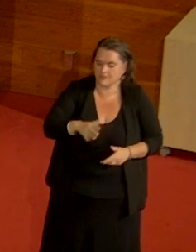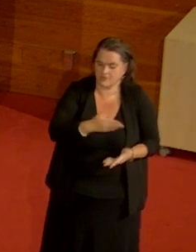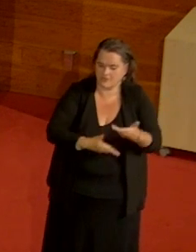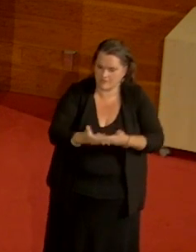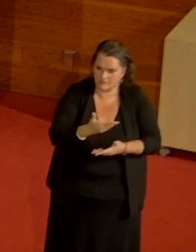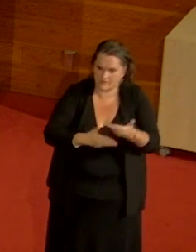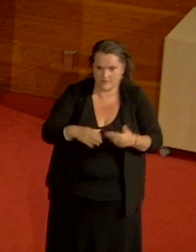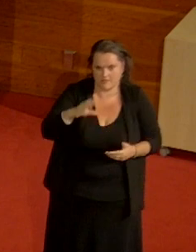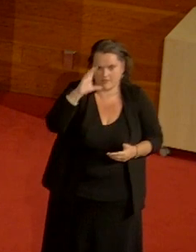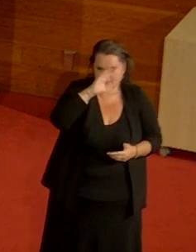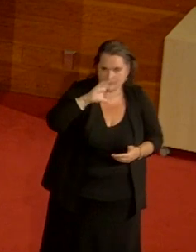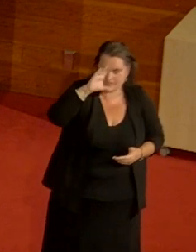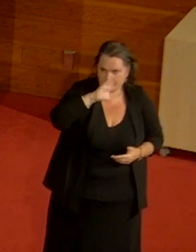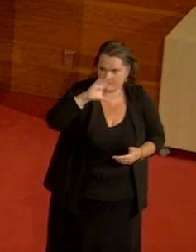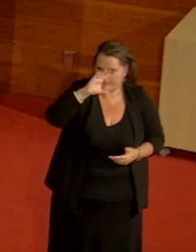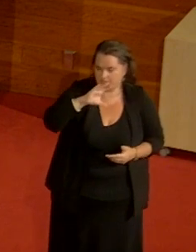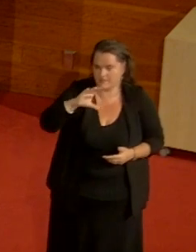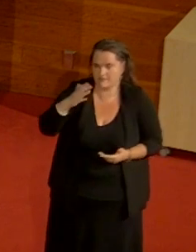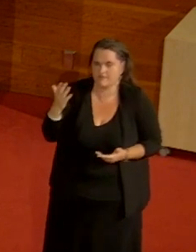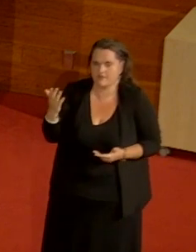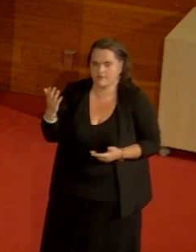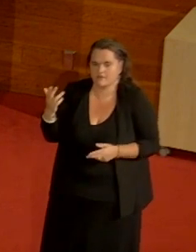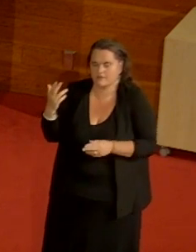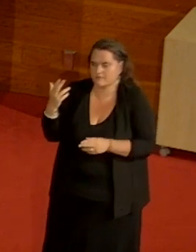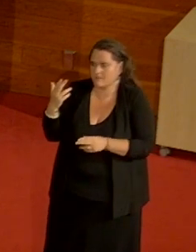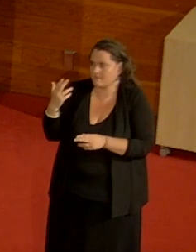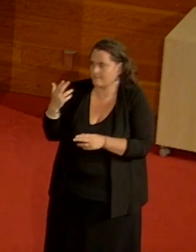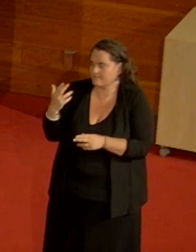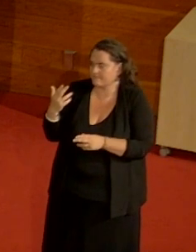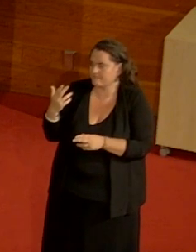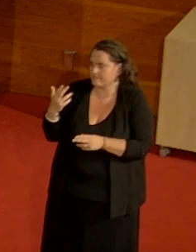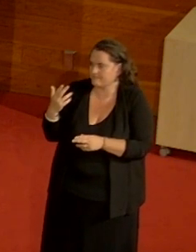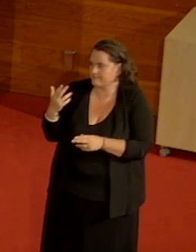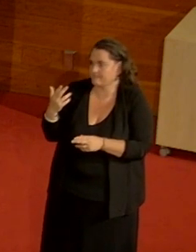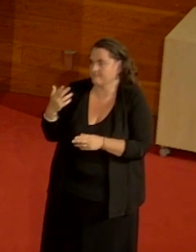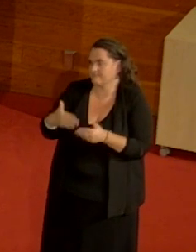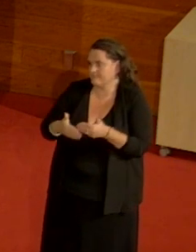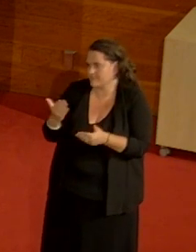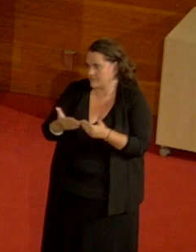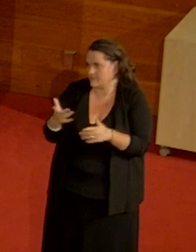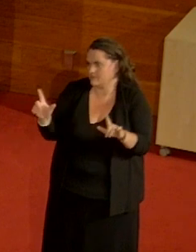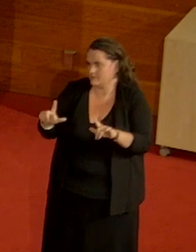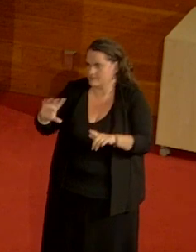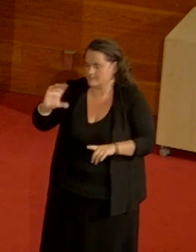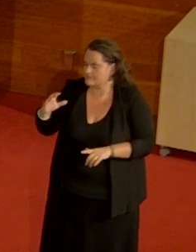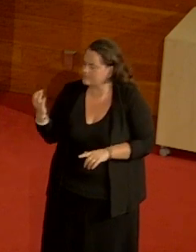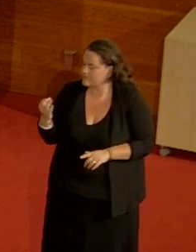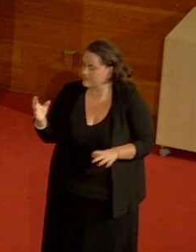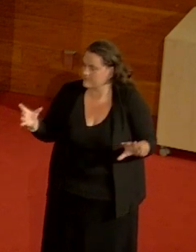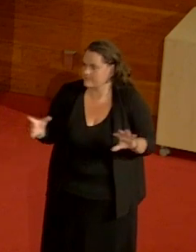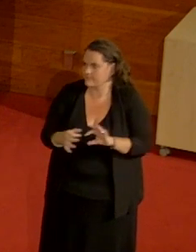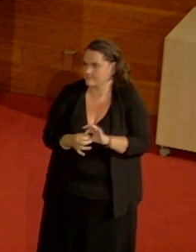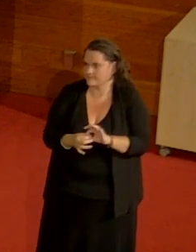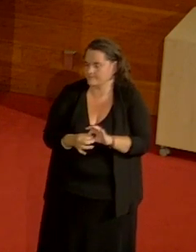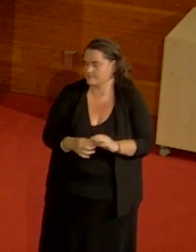entre la ciencia y entre los medios de comunicación e yo creo que que ese ese revalorizar la ciencia me parece algo